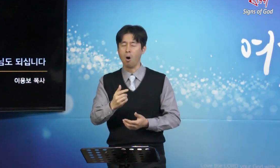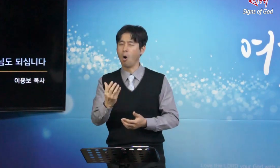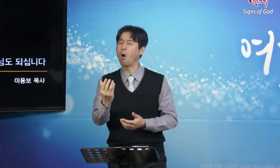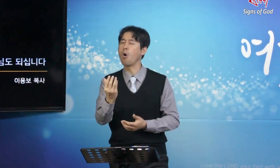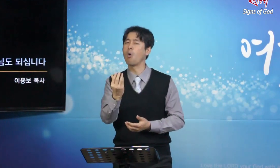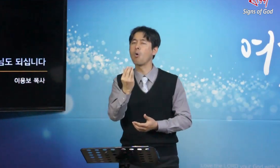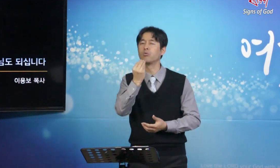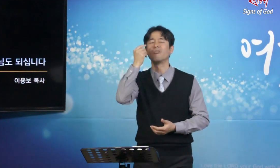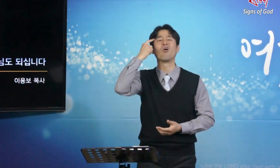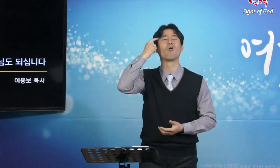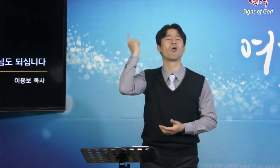라틴어는